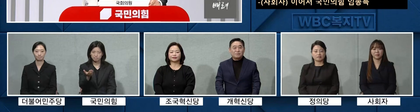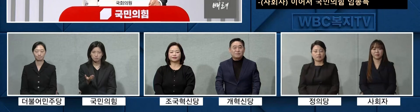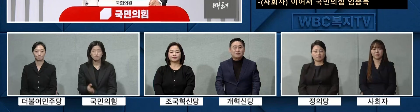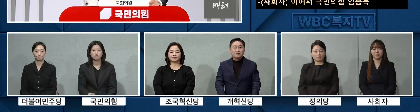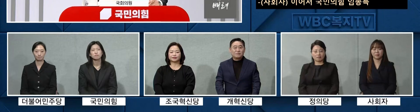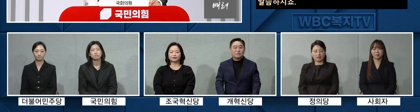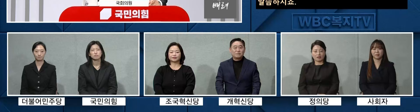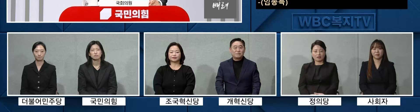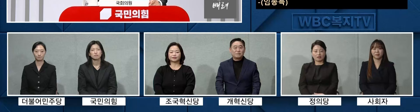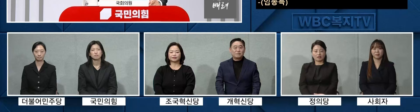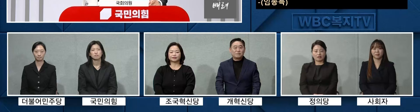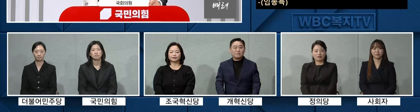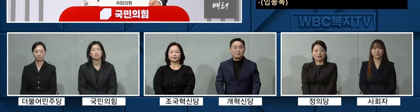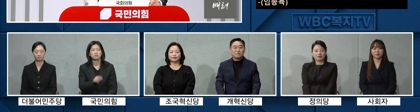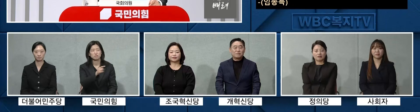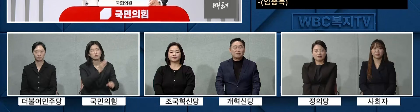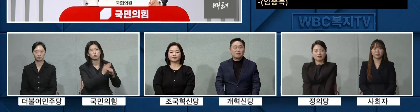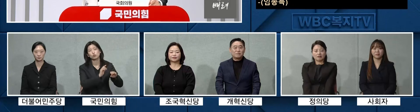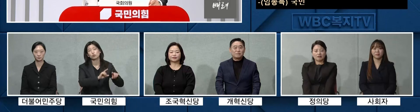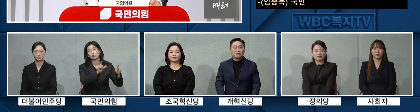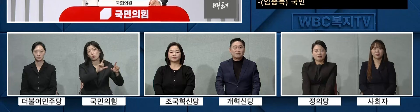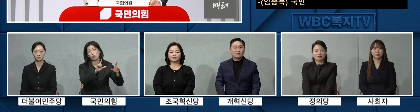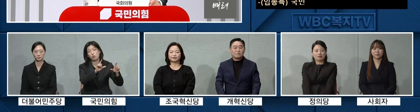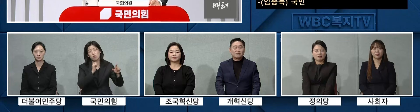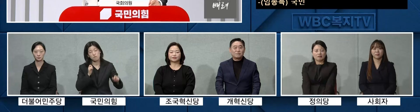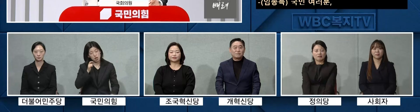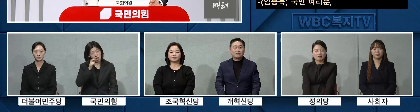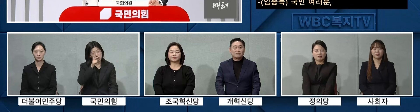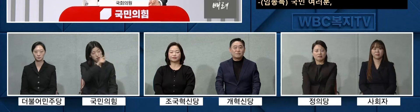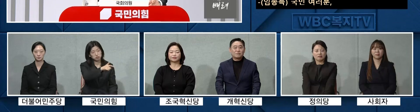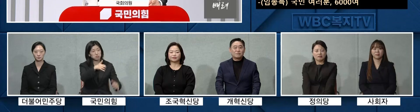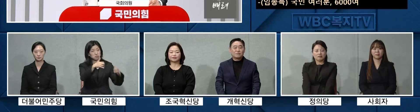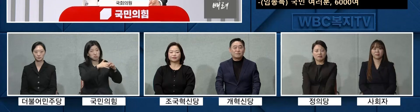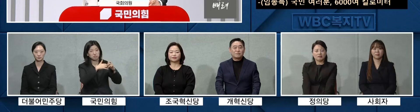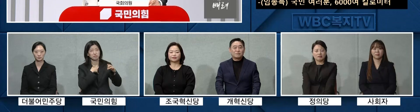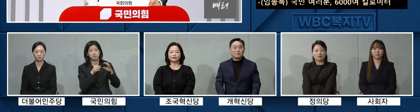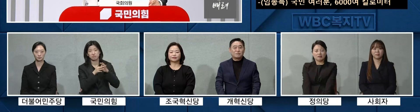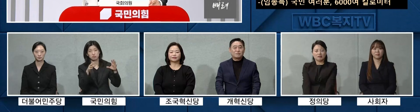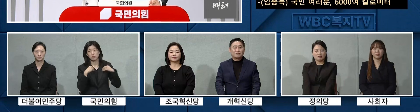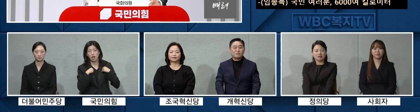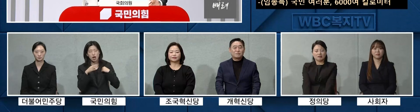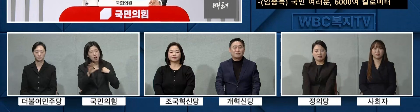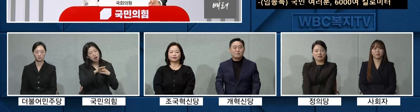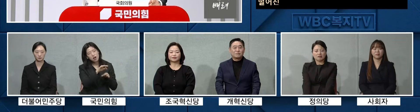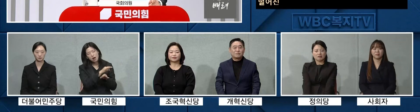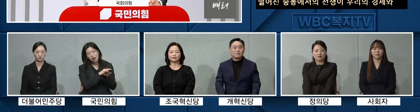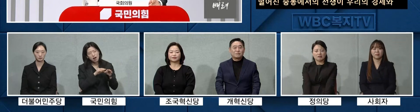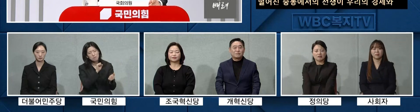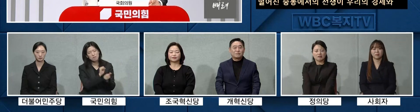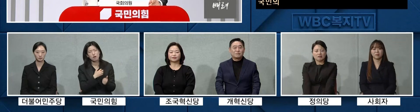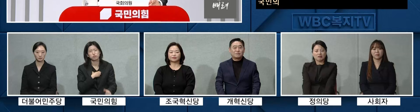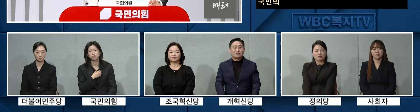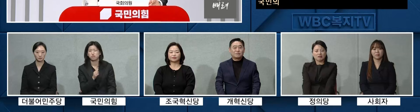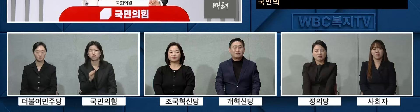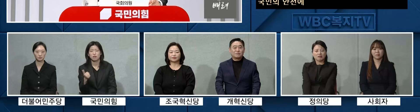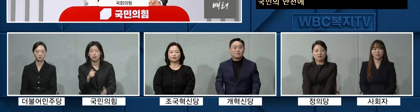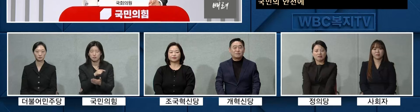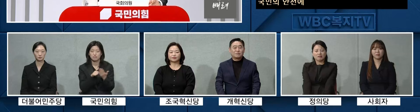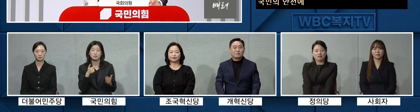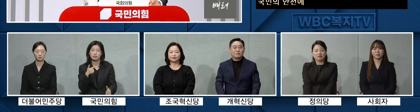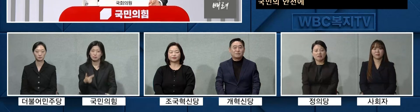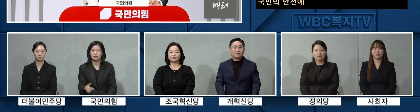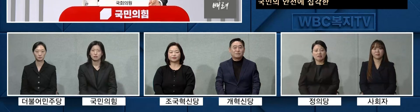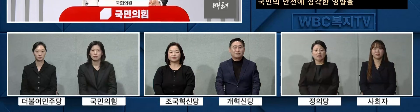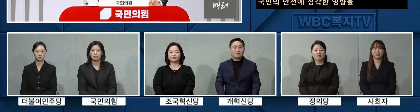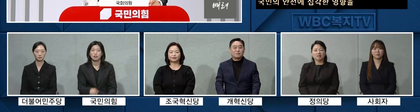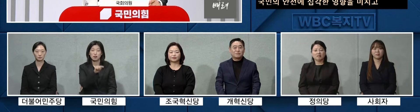6천여 킬로미터 떨어진 중동에서의 전쟁이 우리의 경제와 국민의 안전에 심각한 영향을 미치고 있습니다. 현재